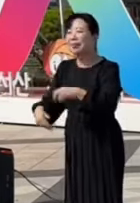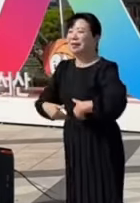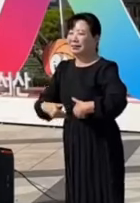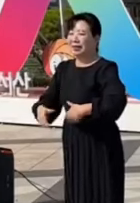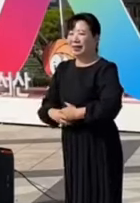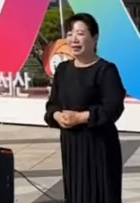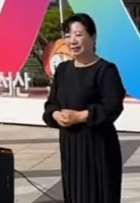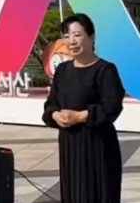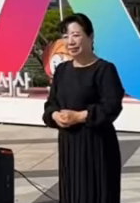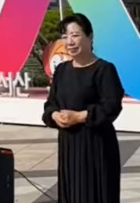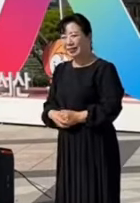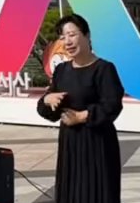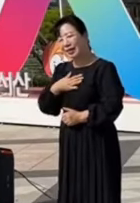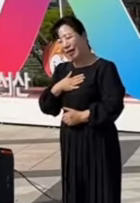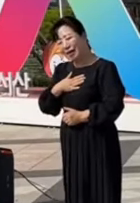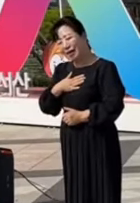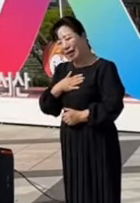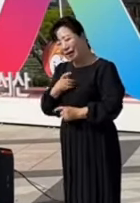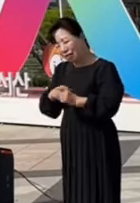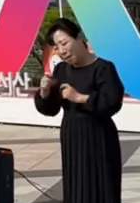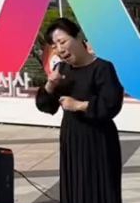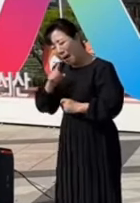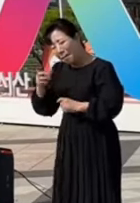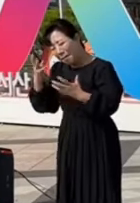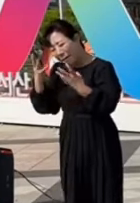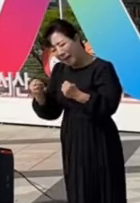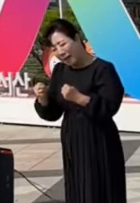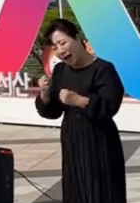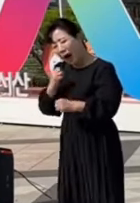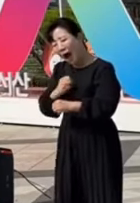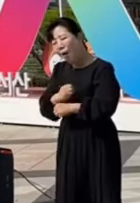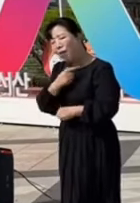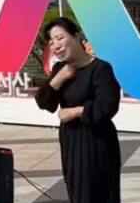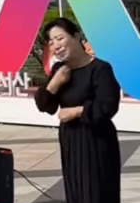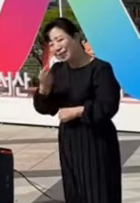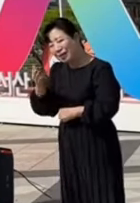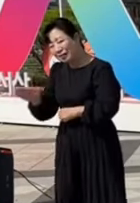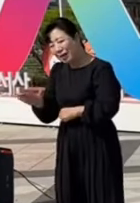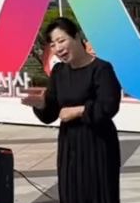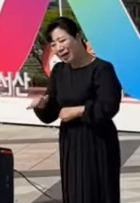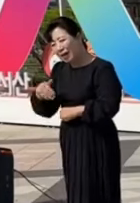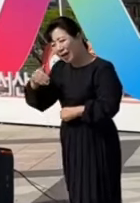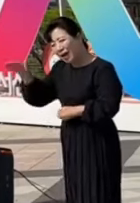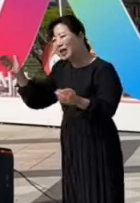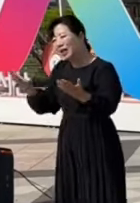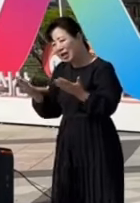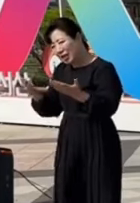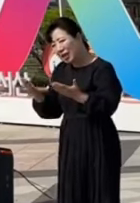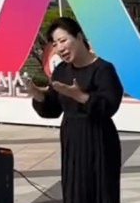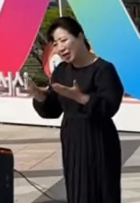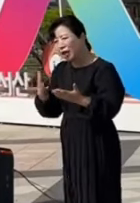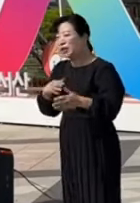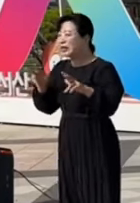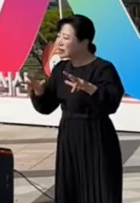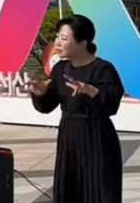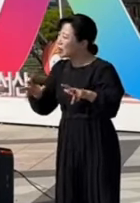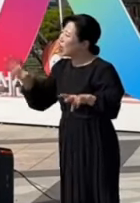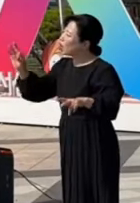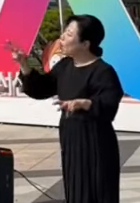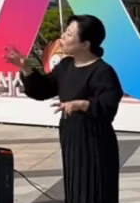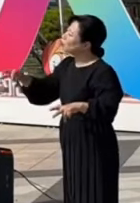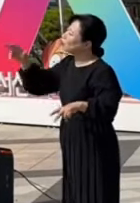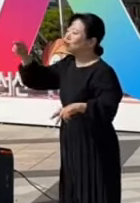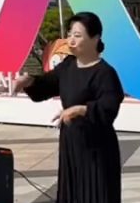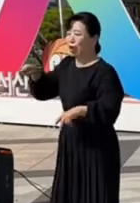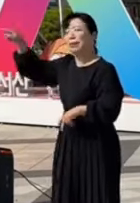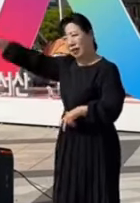참 더 말을 더 많이 하고 싶지만은 저희들 갈 길이 많습니다. 또 여기서 영주로 갑니다. 경상북도